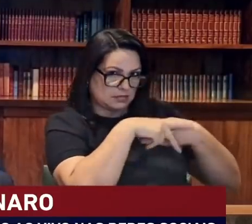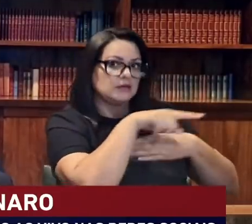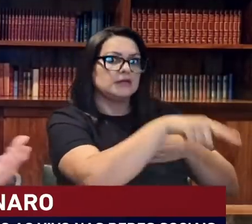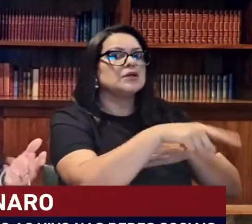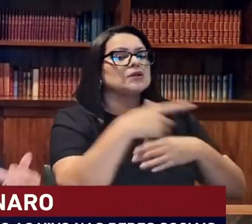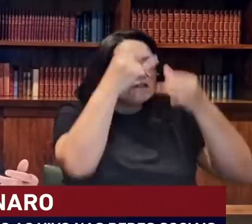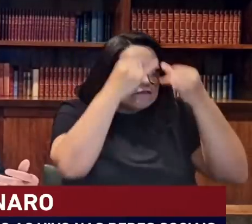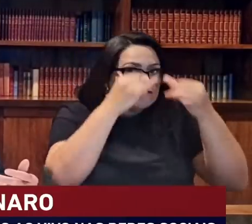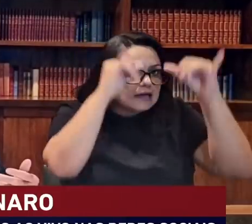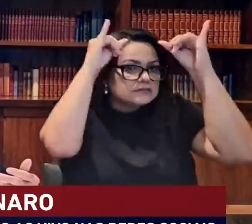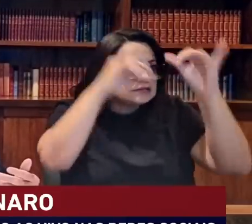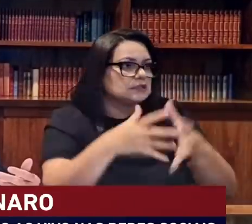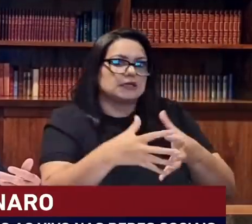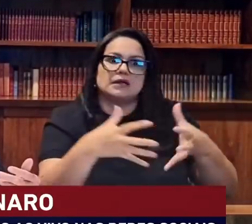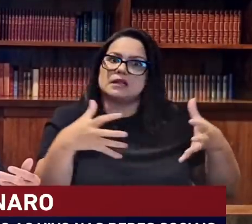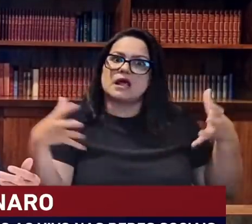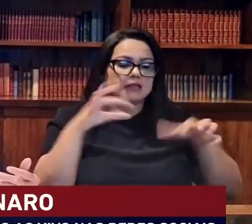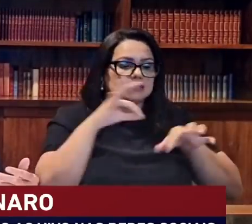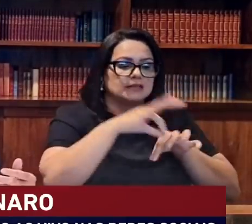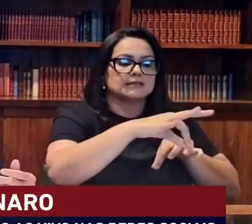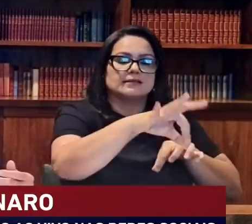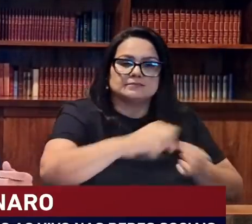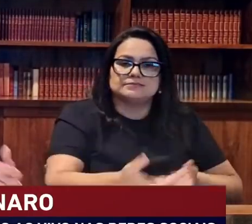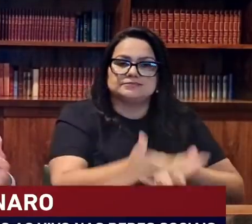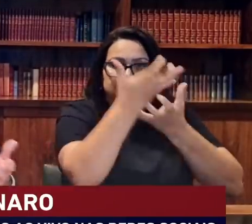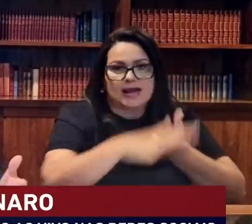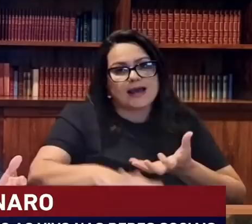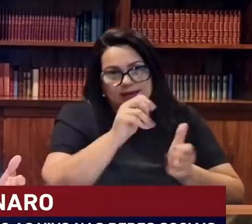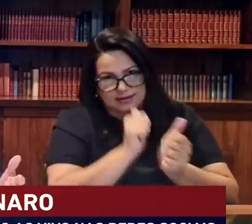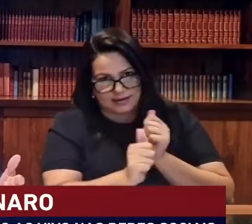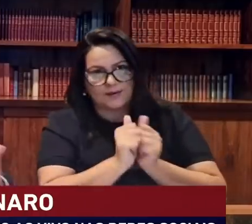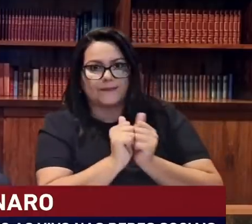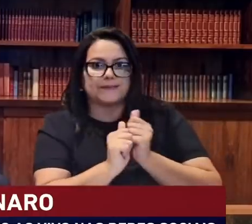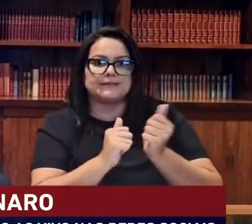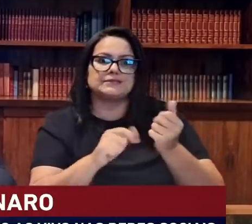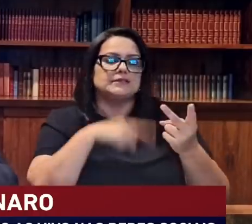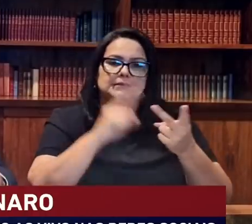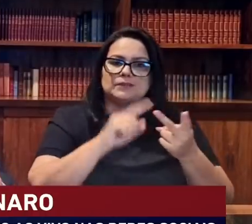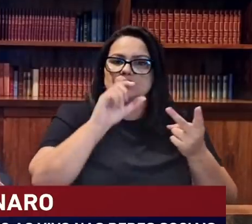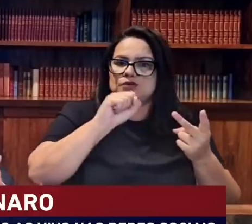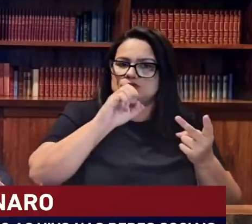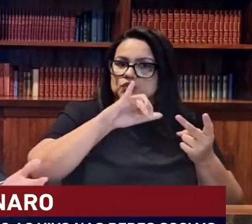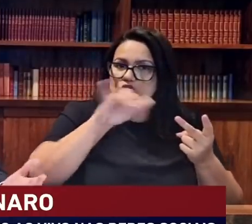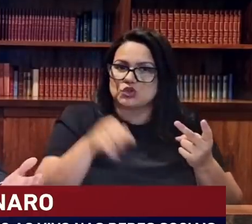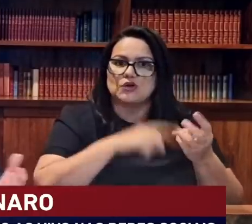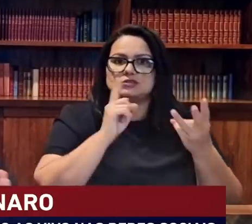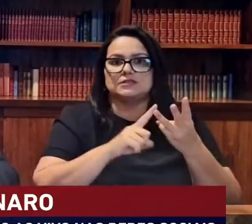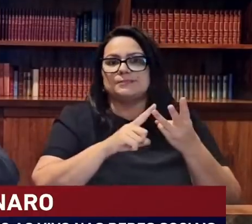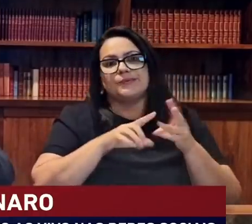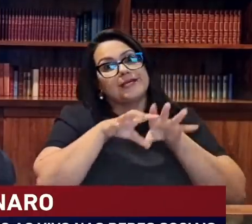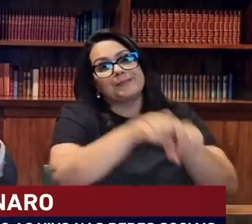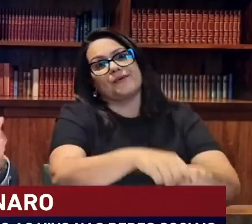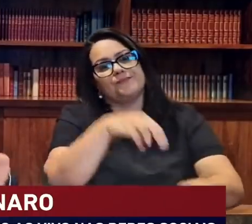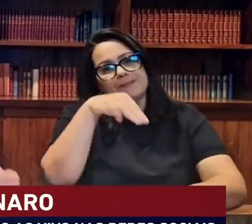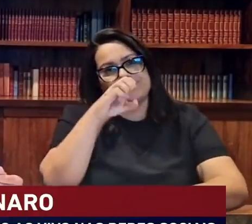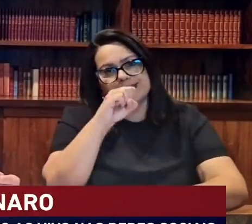uma enorme uma fazenda, plantava-se muito arroz lá. Depois entrou a soja e depois entrou o MST. Bem,